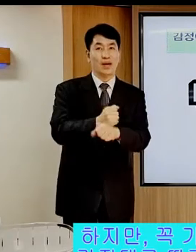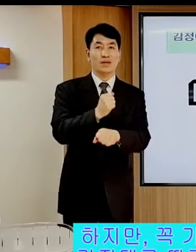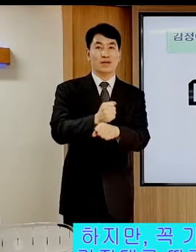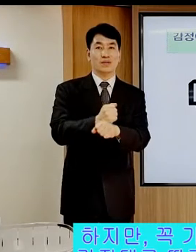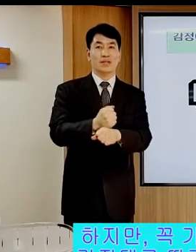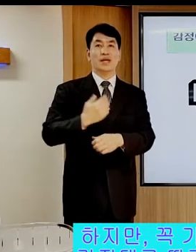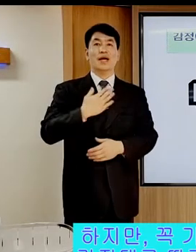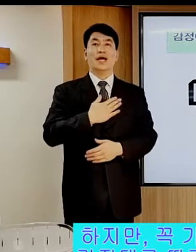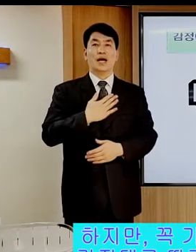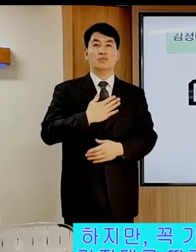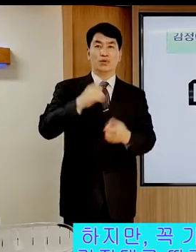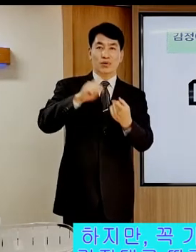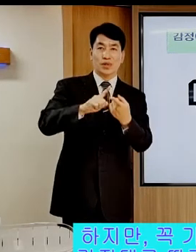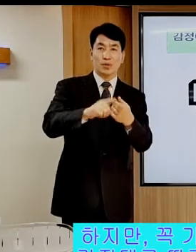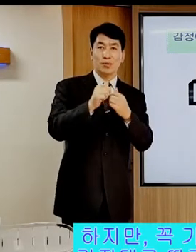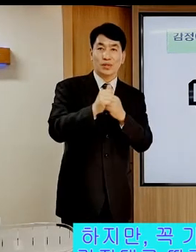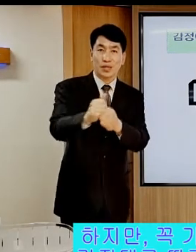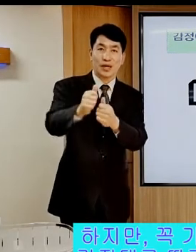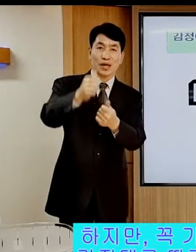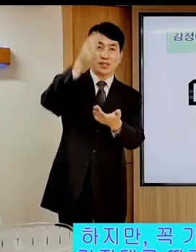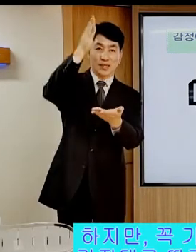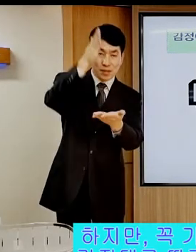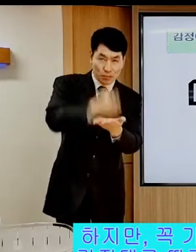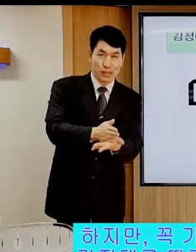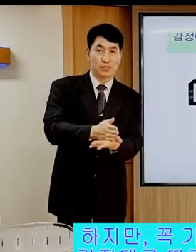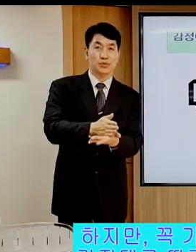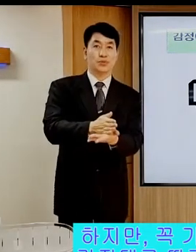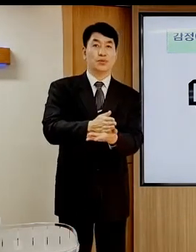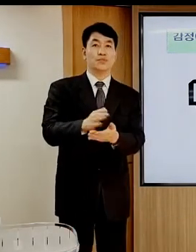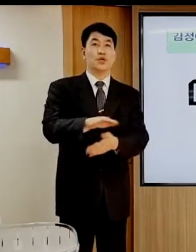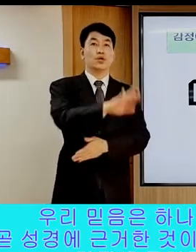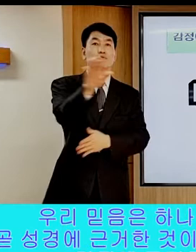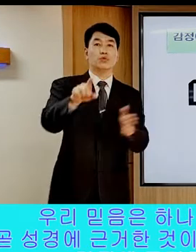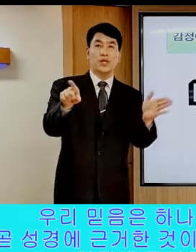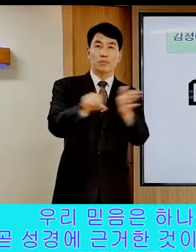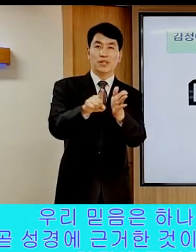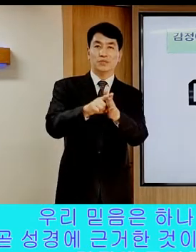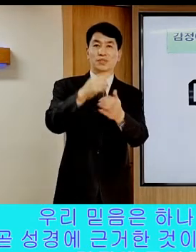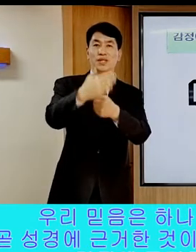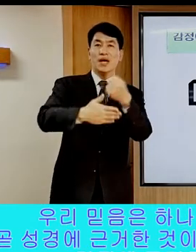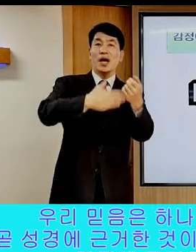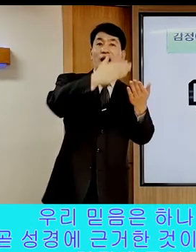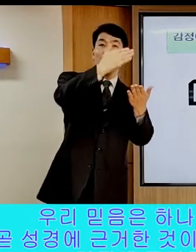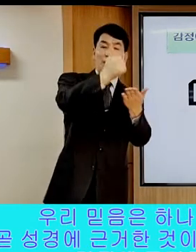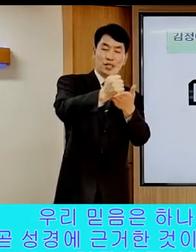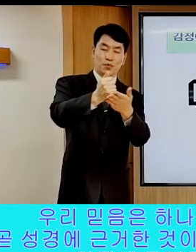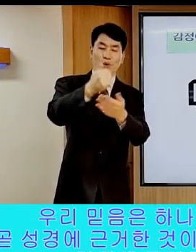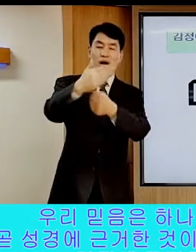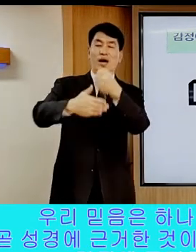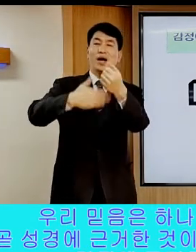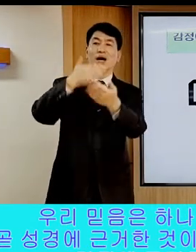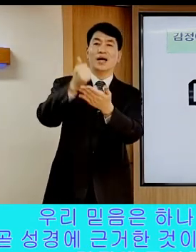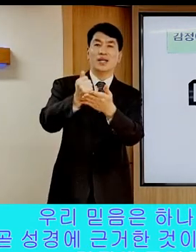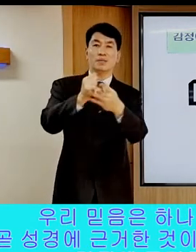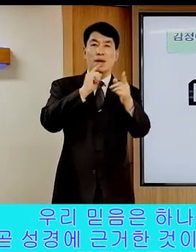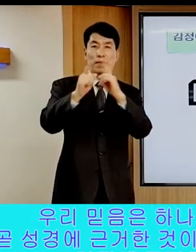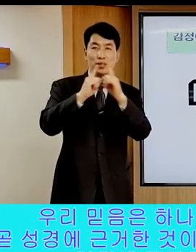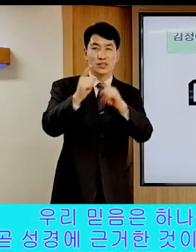것, 감정대로 따라가지 마십시오. 우리의 믿음은 하나님과 하나님의 말씀